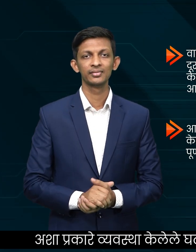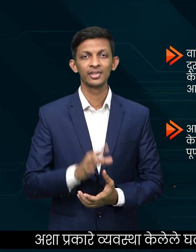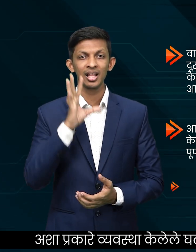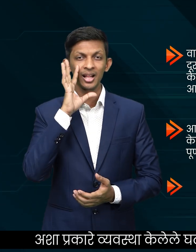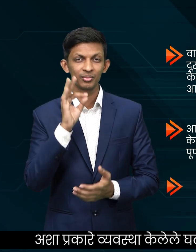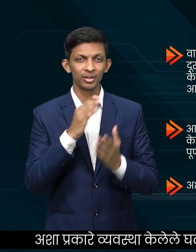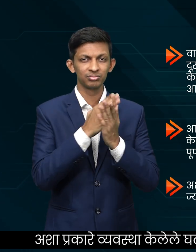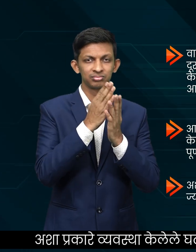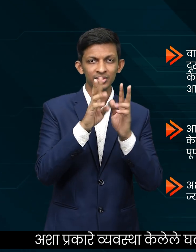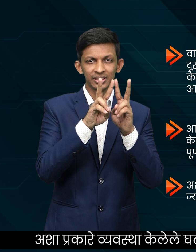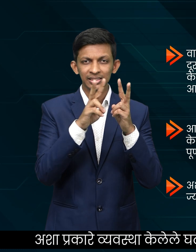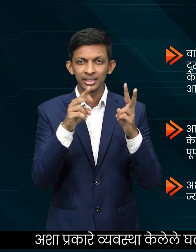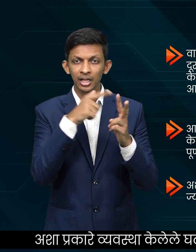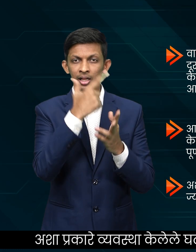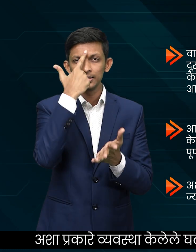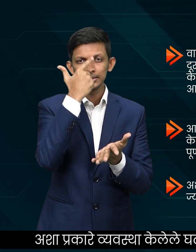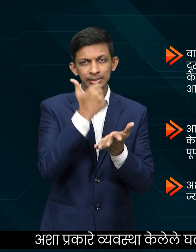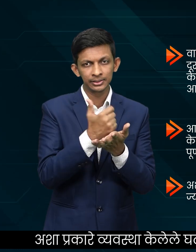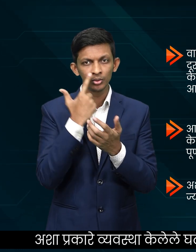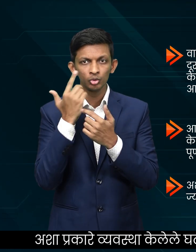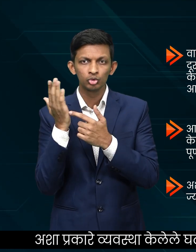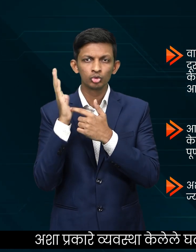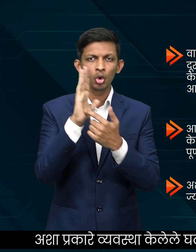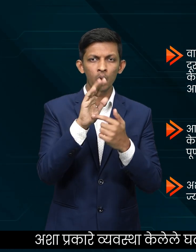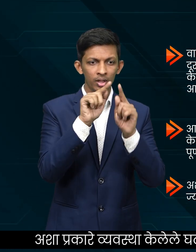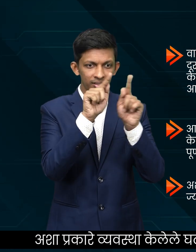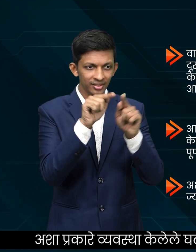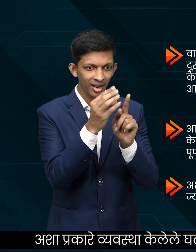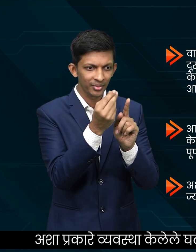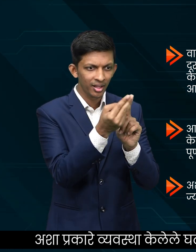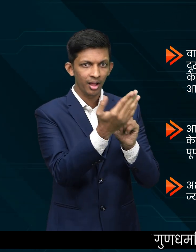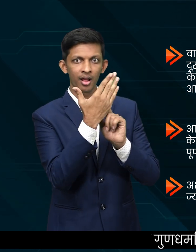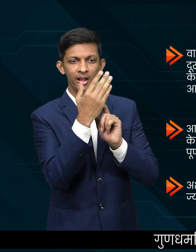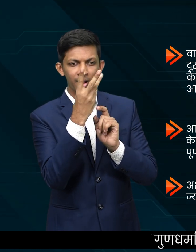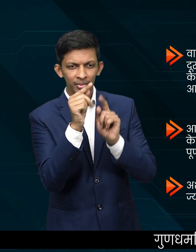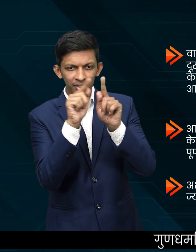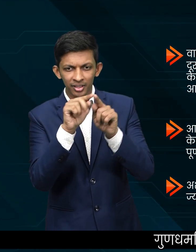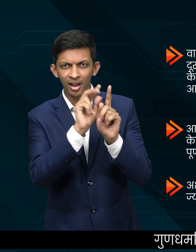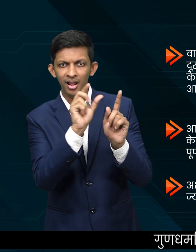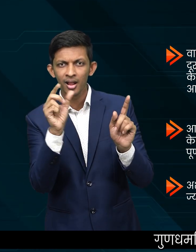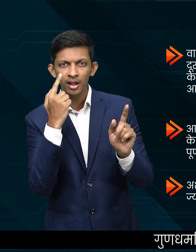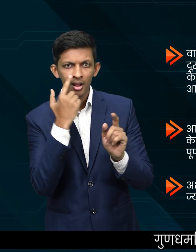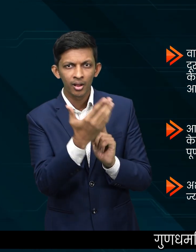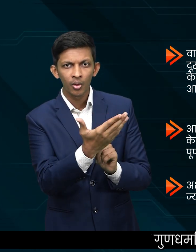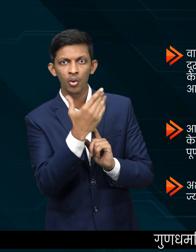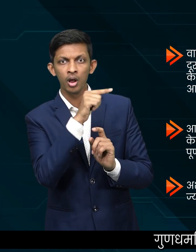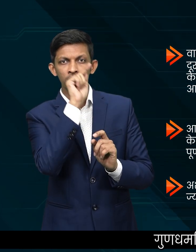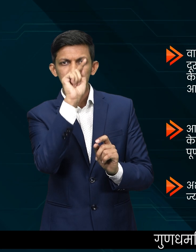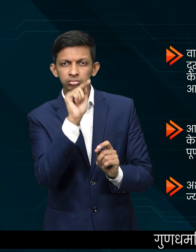अशा प्रकारे व्यवस्था केलेले घटक अणुआकार आणि आयनीकरण ऊर्जेसह गुणधर्मांची नियतकालिकता.